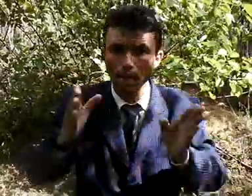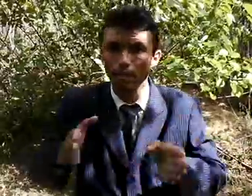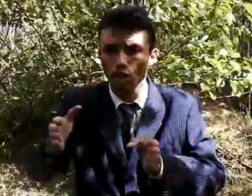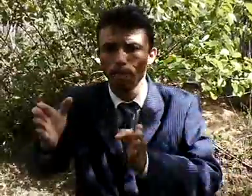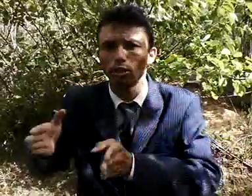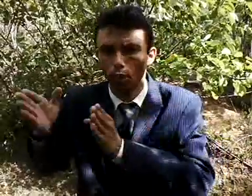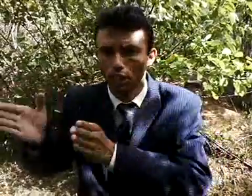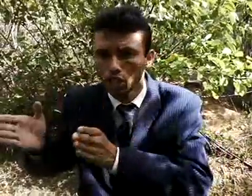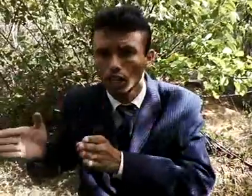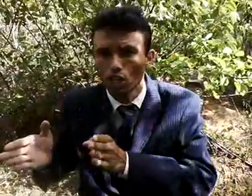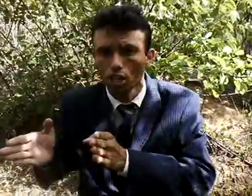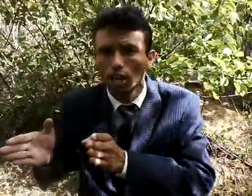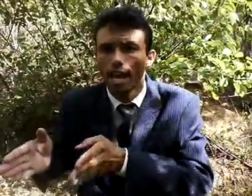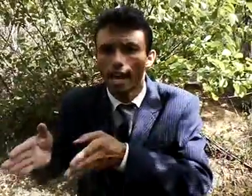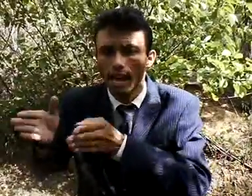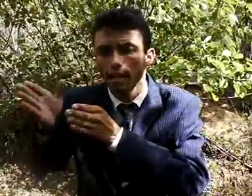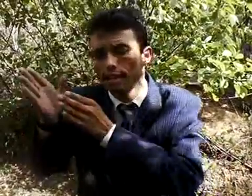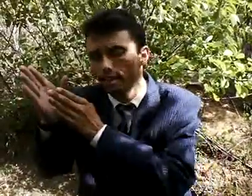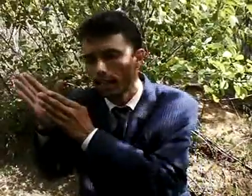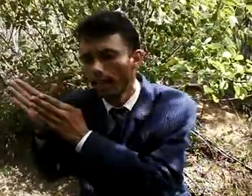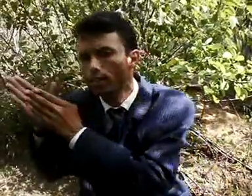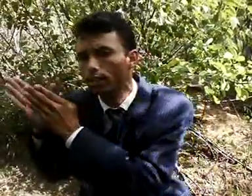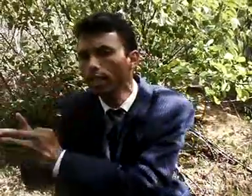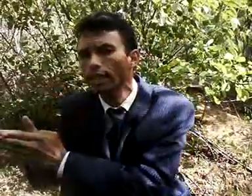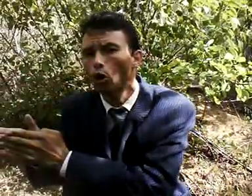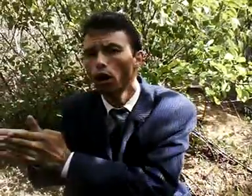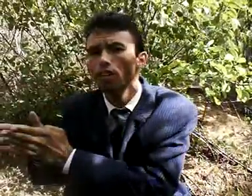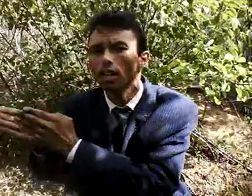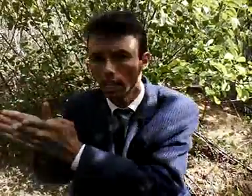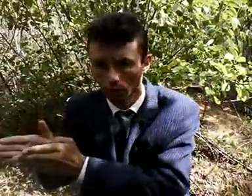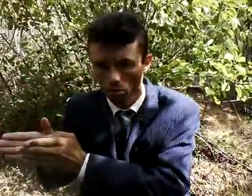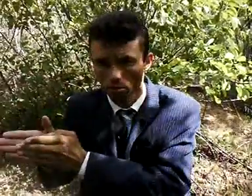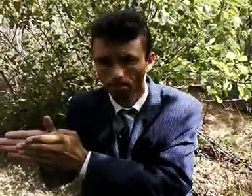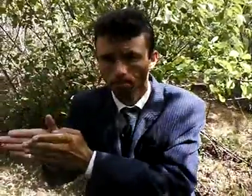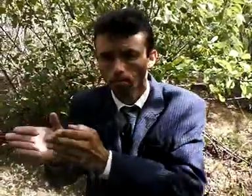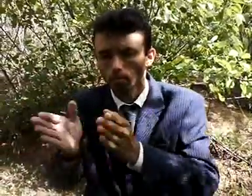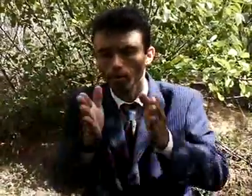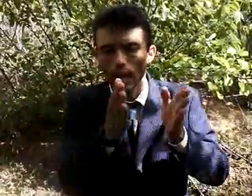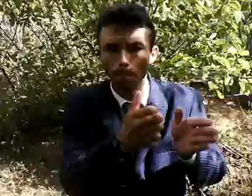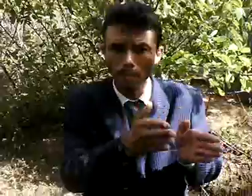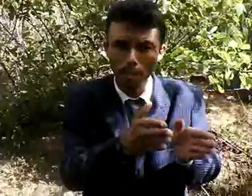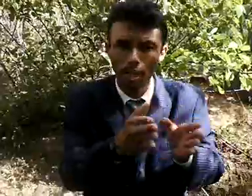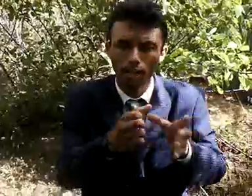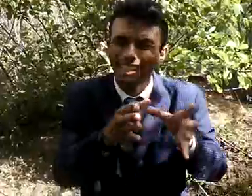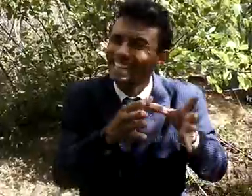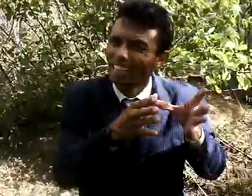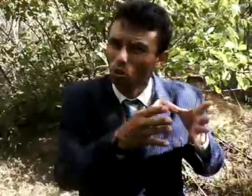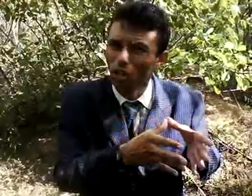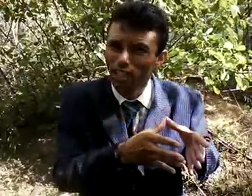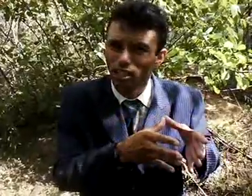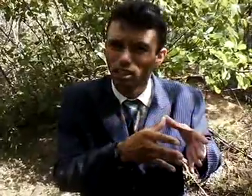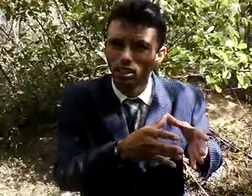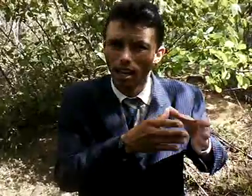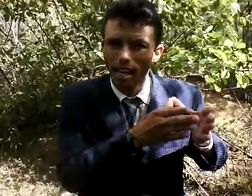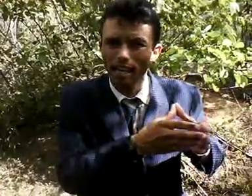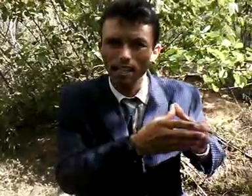Bíblia chamada protestante tem 39 livros. A Bíblia católica, ela